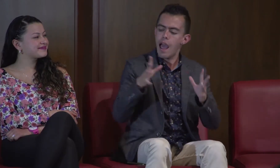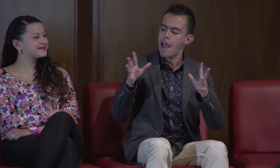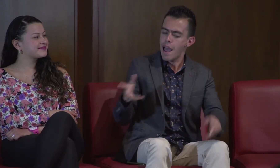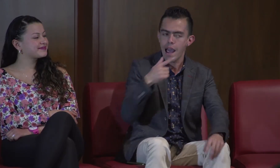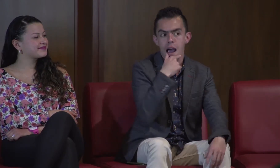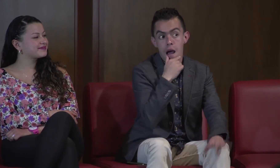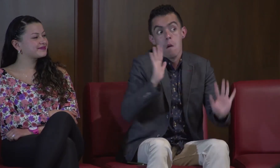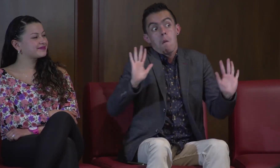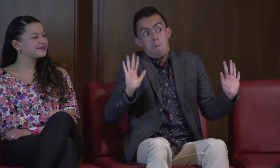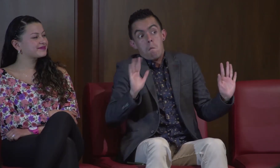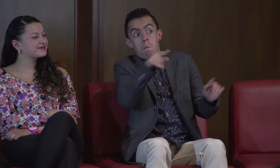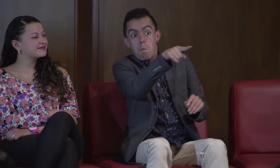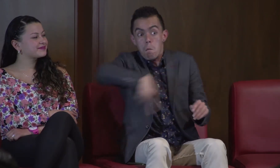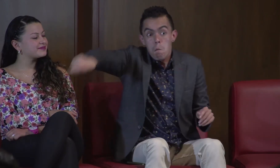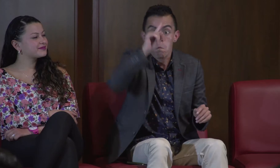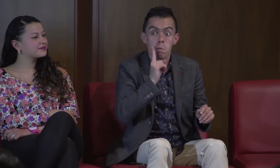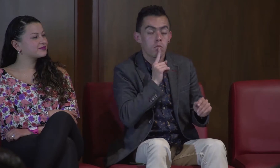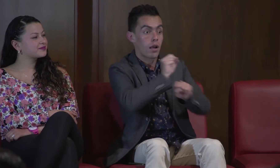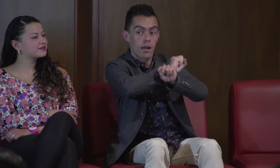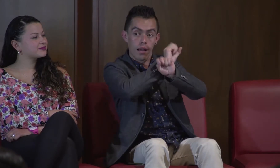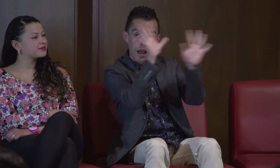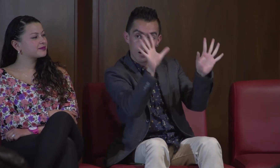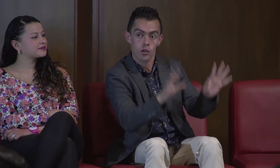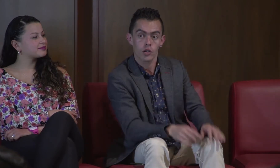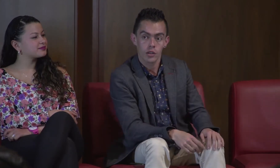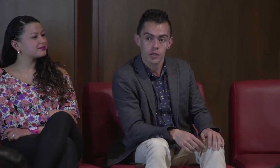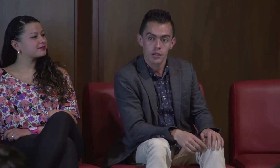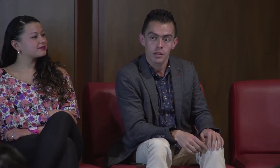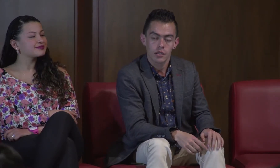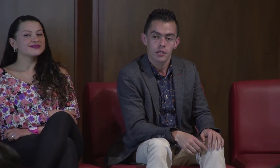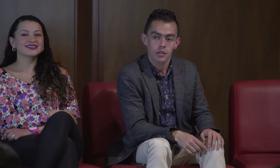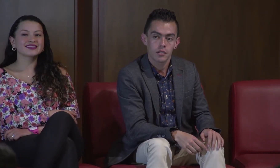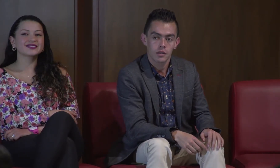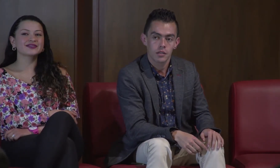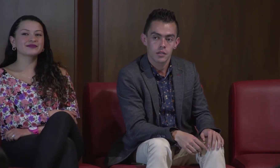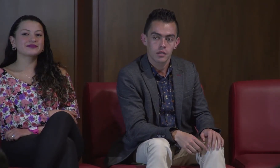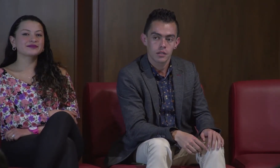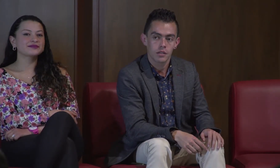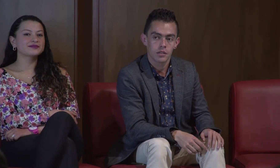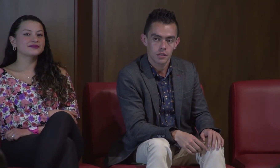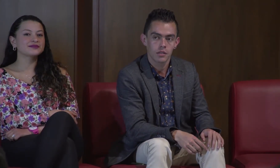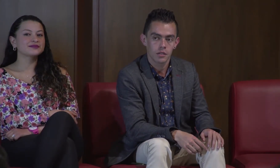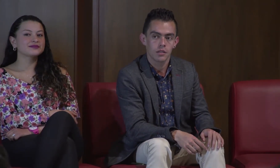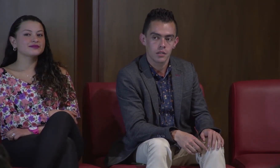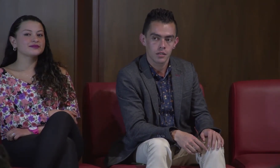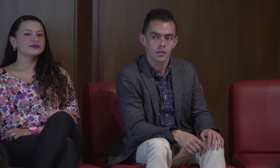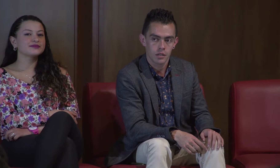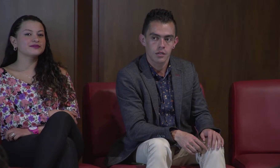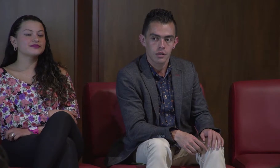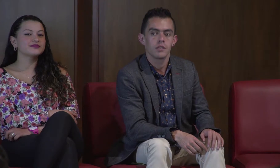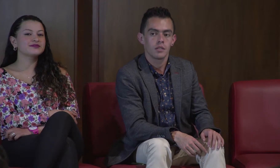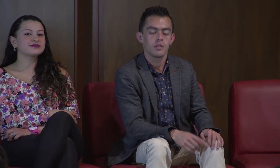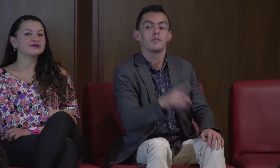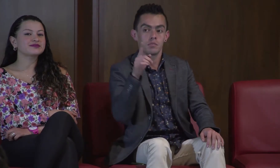ilustrados. Entonces tendríamos que también explicar el por qué, explicarle a Ricardo por qué en español tal vez las estructuras